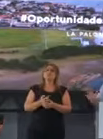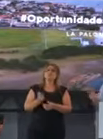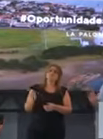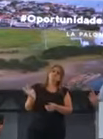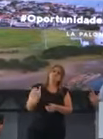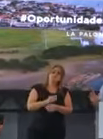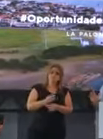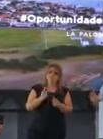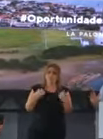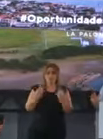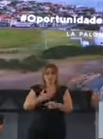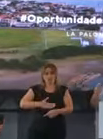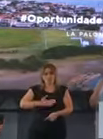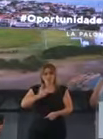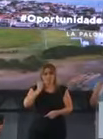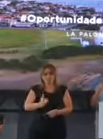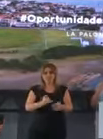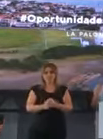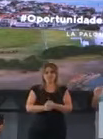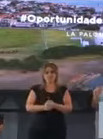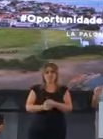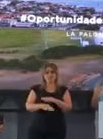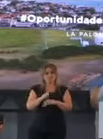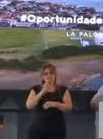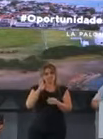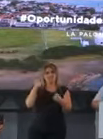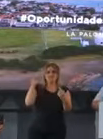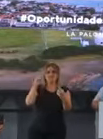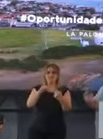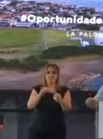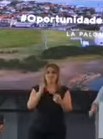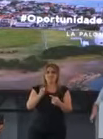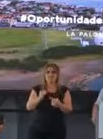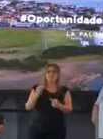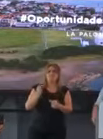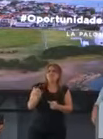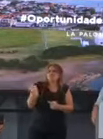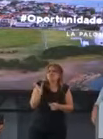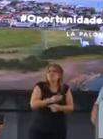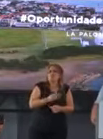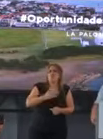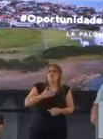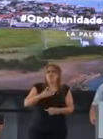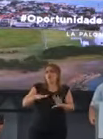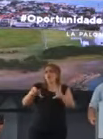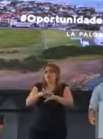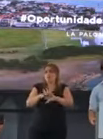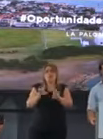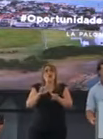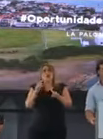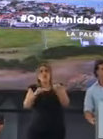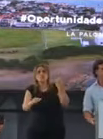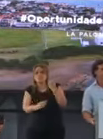casi todos coincidimos en el despliegue estratégico y táctico, casi todos. No hay nada nuevo.